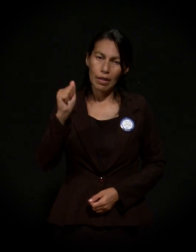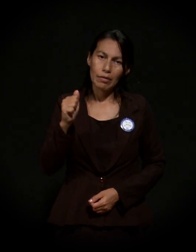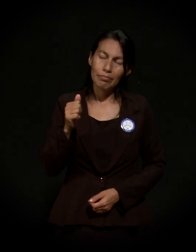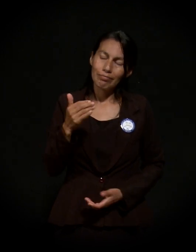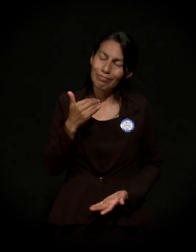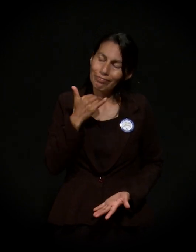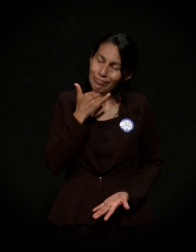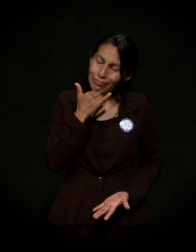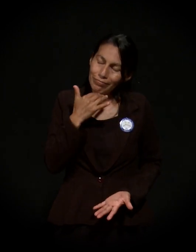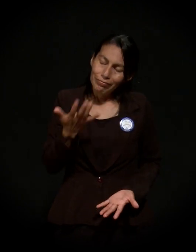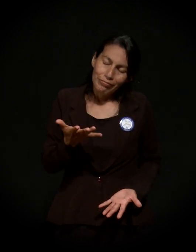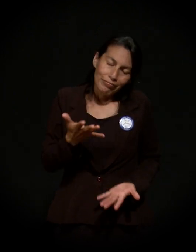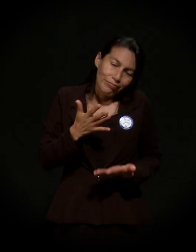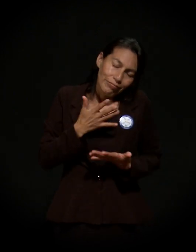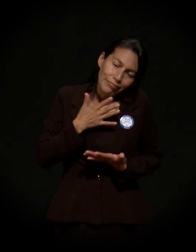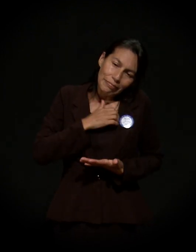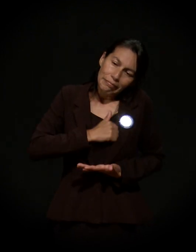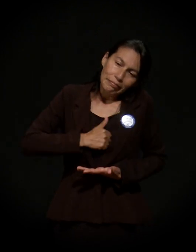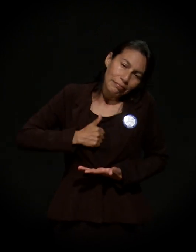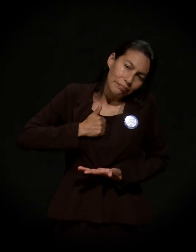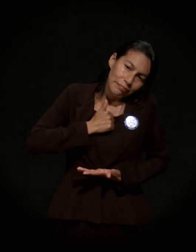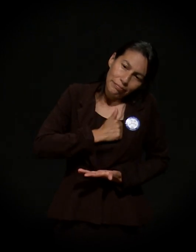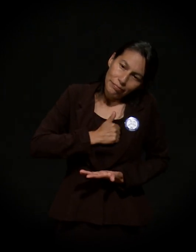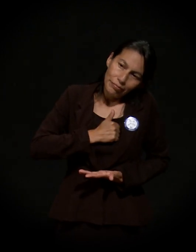sentimos, Lupita.